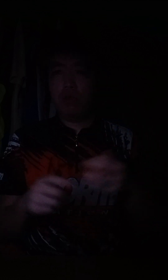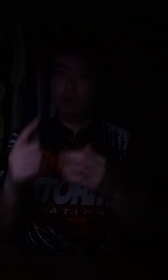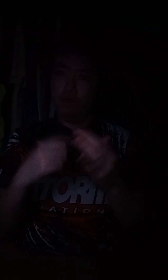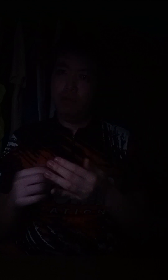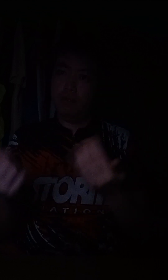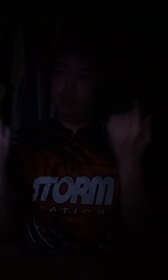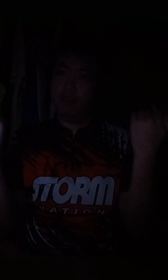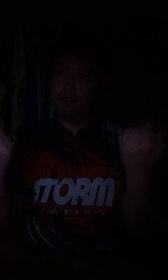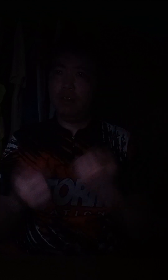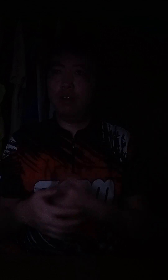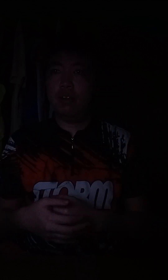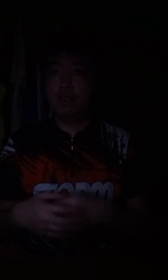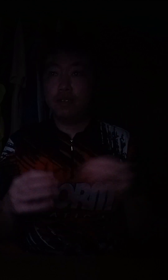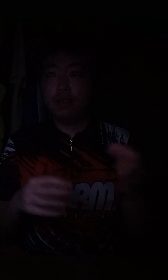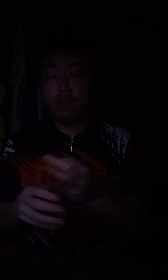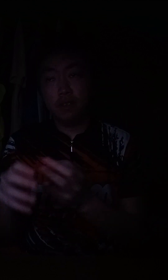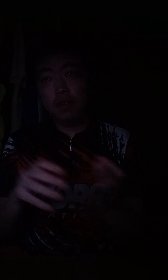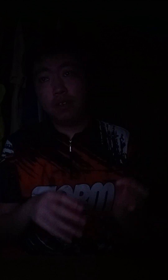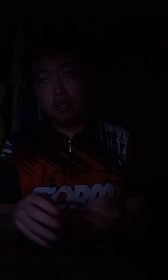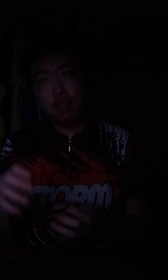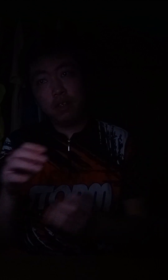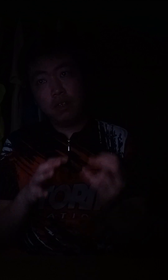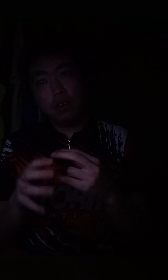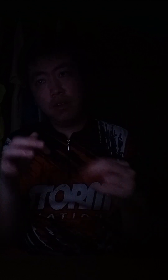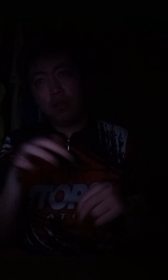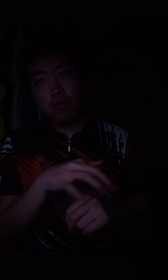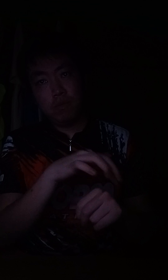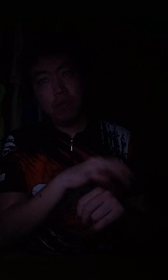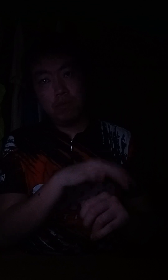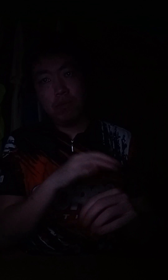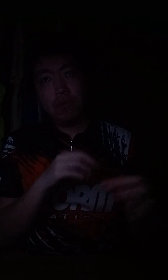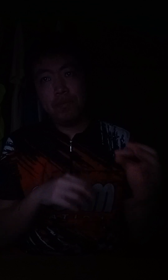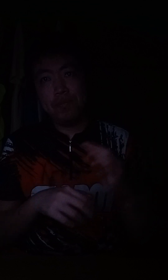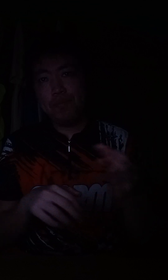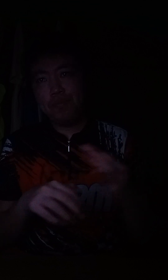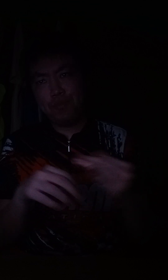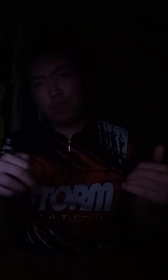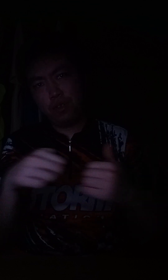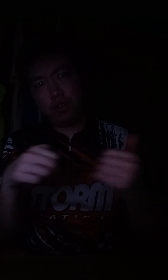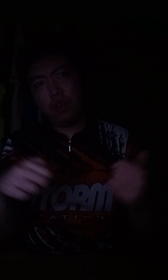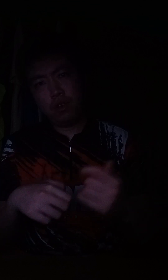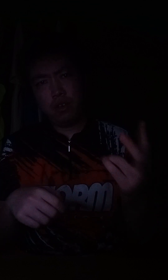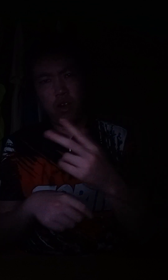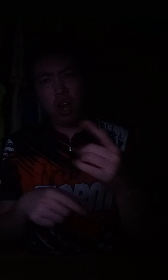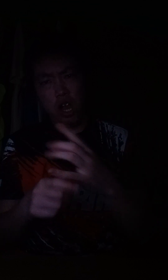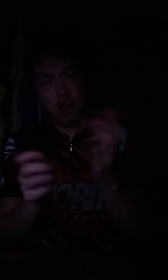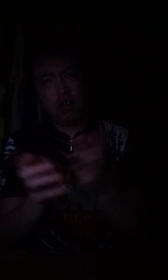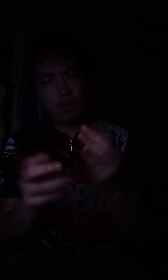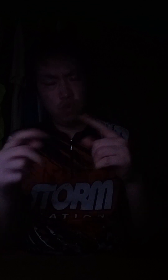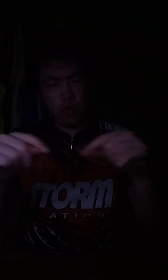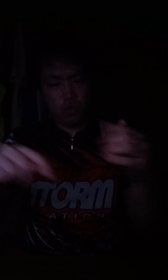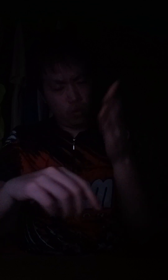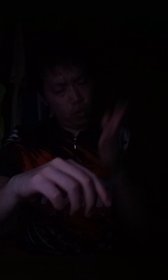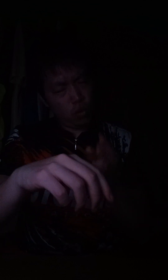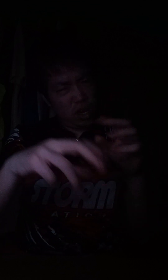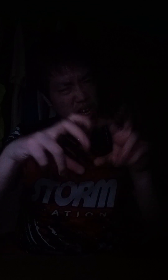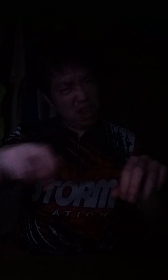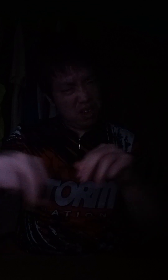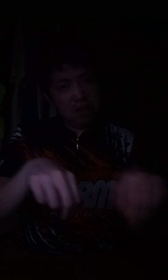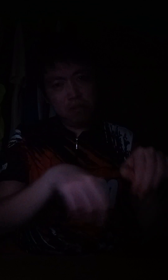있습니다. 비탈길에서 앞부분부터 고꾸라지면서 지면과 충돌한 버스는 충격으로 앞 유리창이 완전히 박살난 모습입니다.